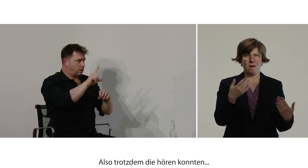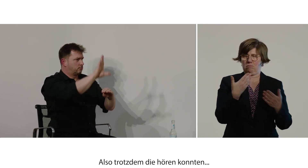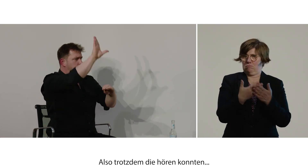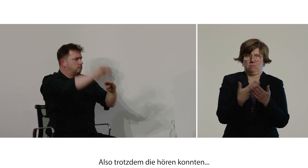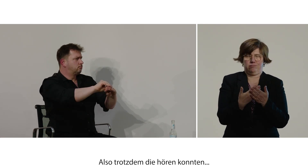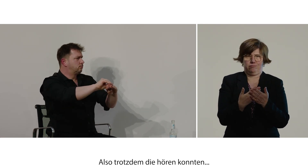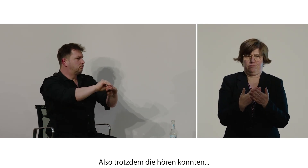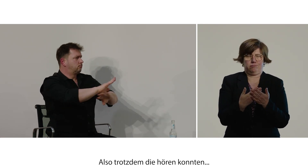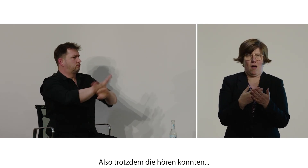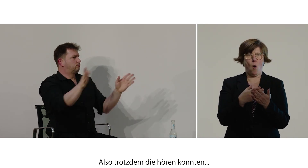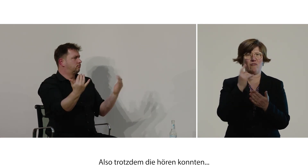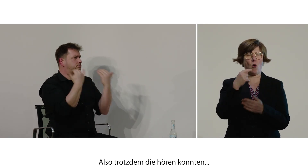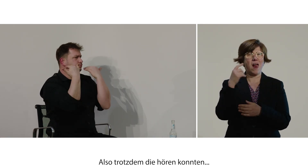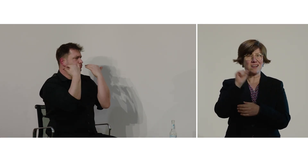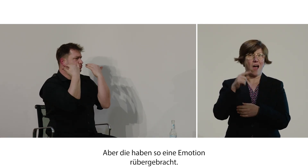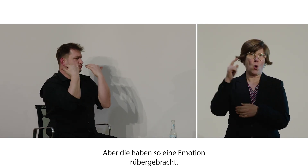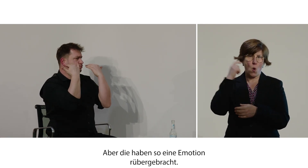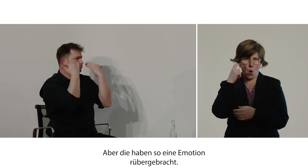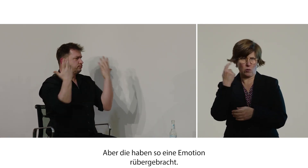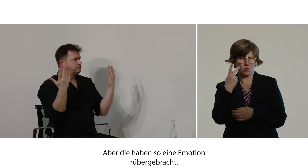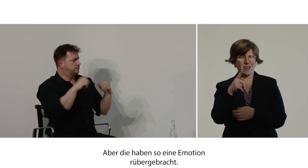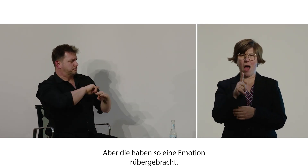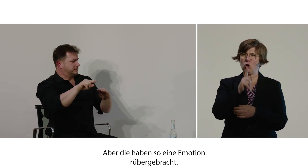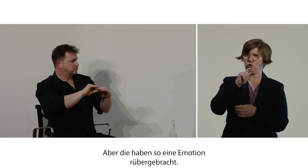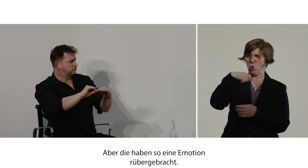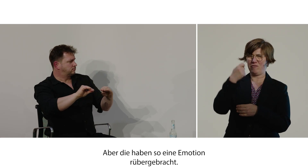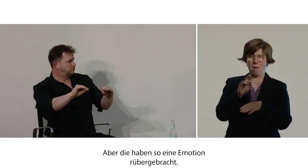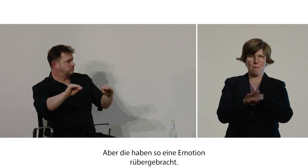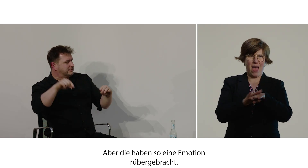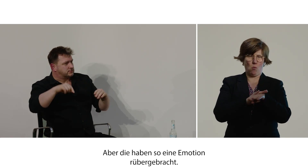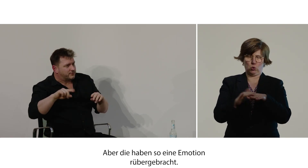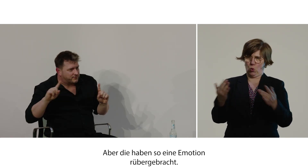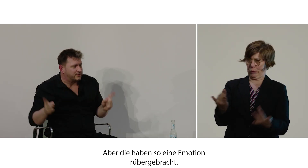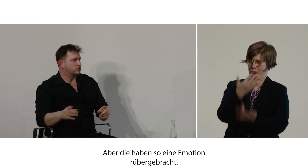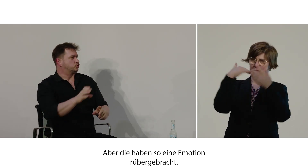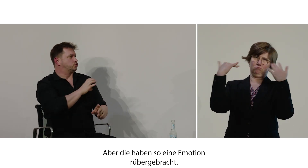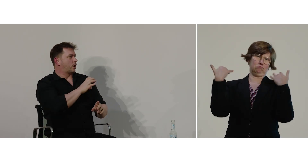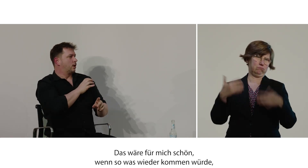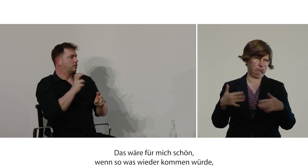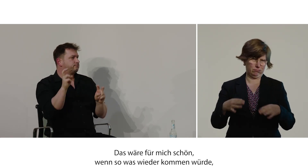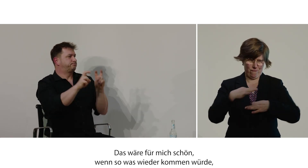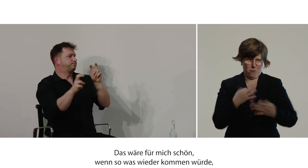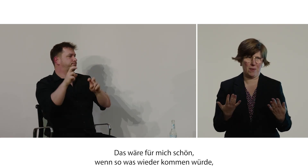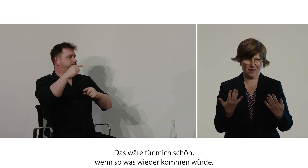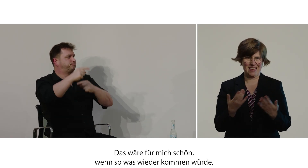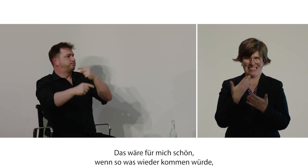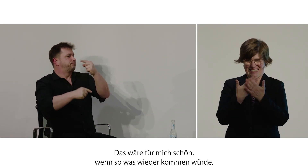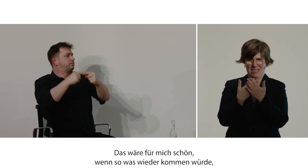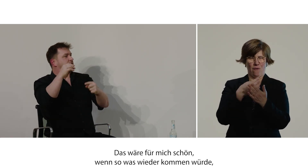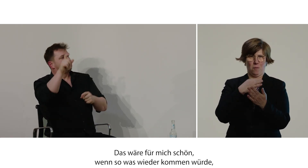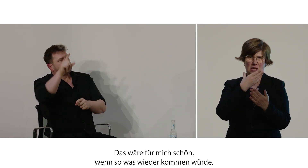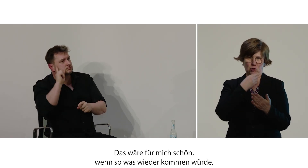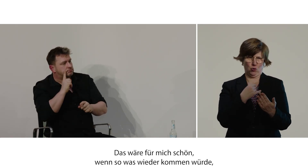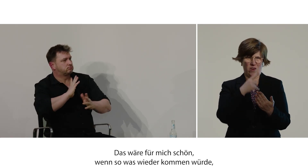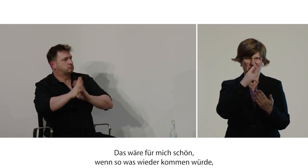die auch trotzdem die hören könnten und so weiter, aber die haben so eine Emotion rübergebracht. und das wäre natürlich für mich